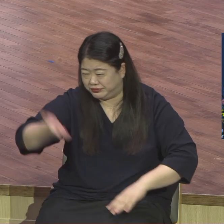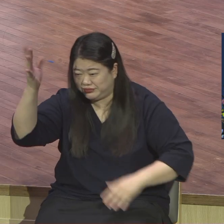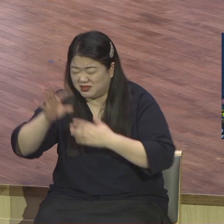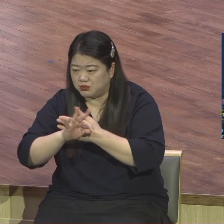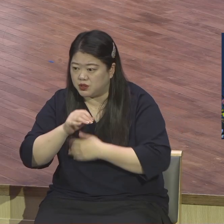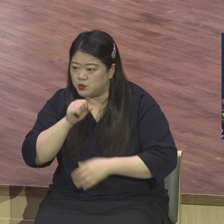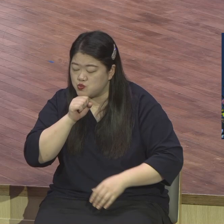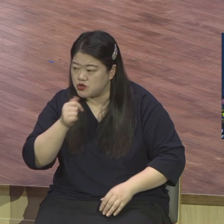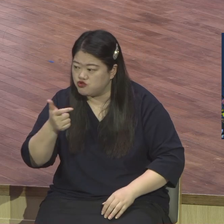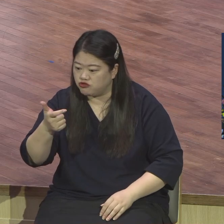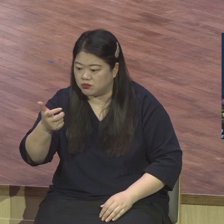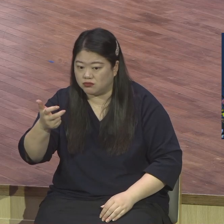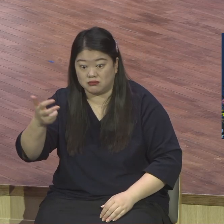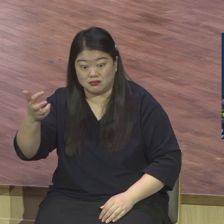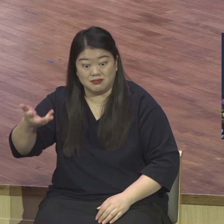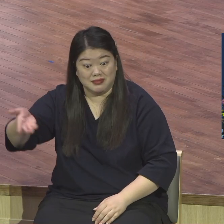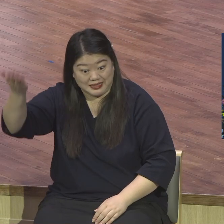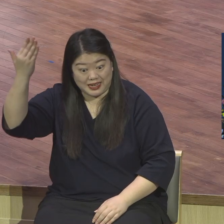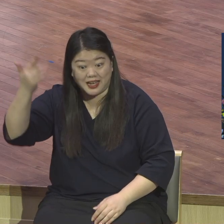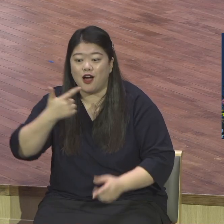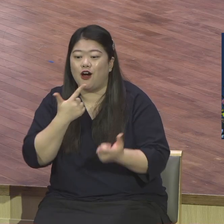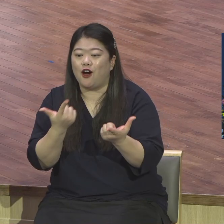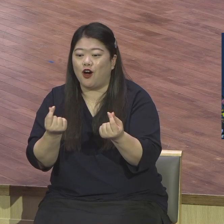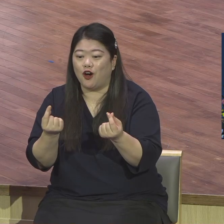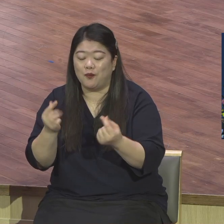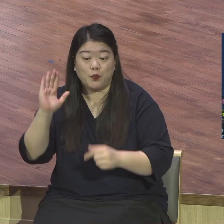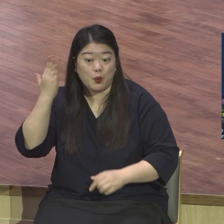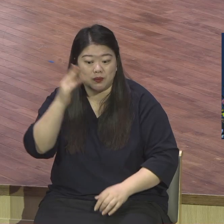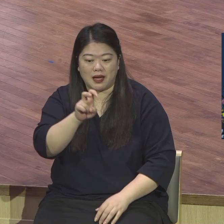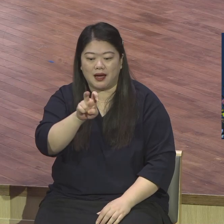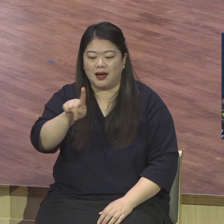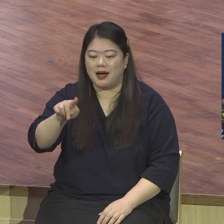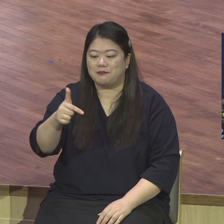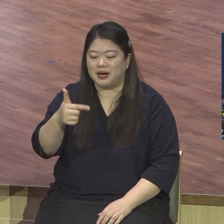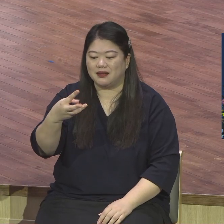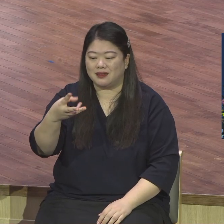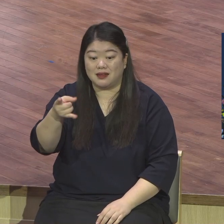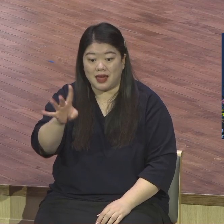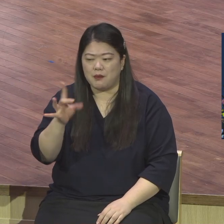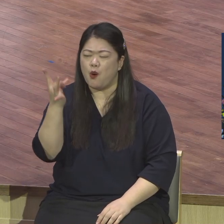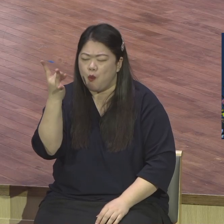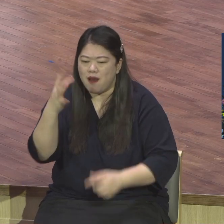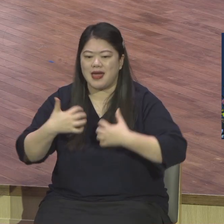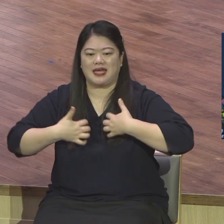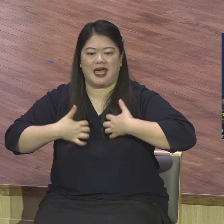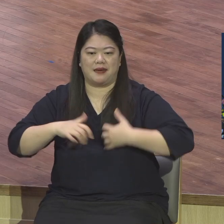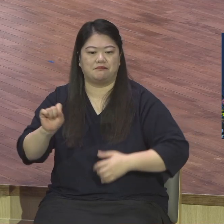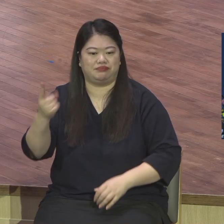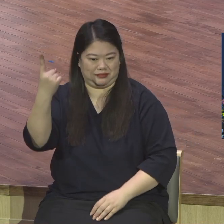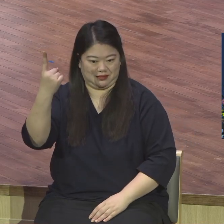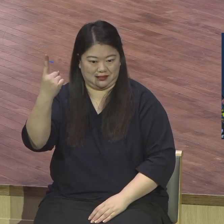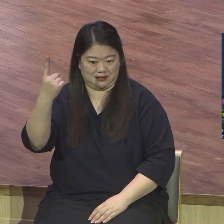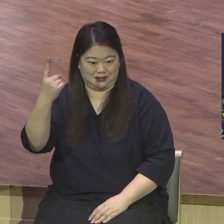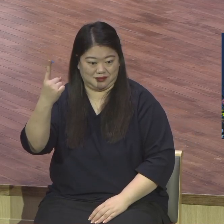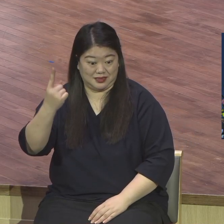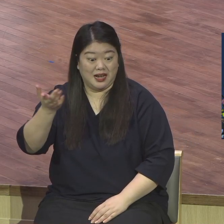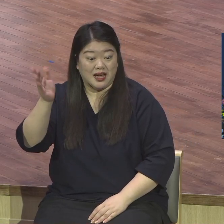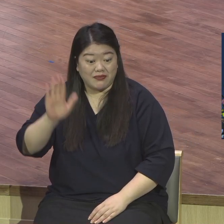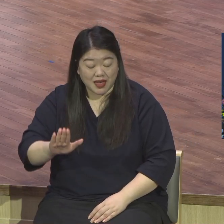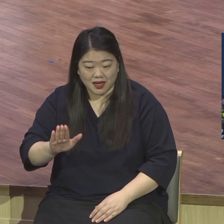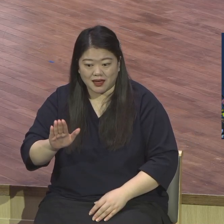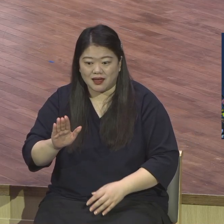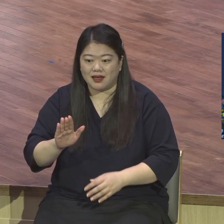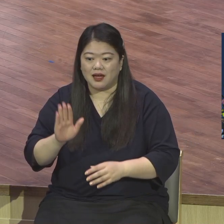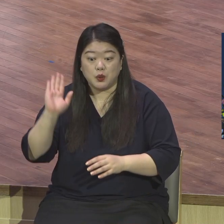요즘 만렙이라 이거 만렙이란 말을 다양하게 사용하고 있어요. 실생활에서 특출한